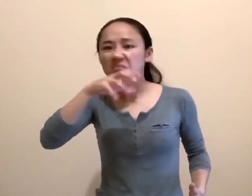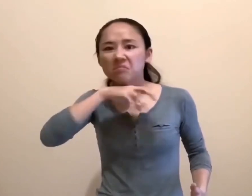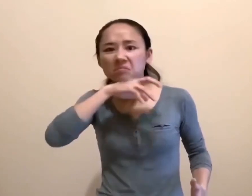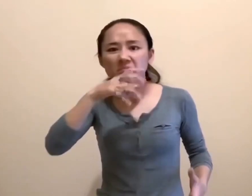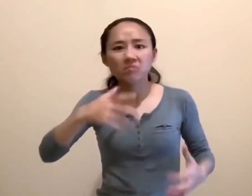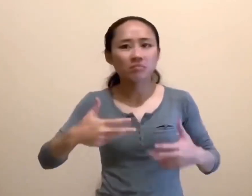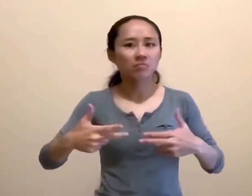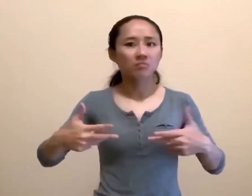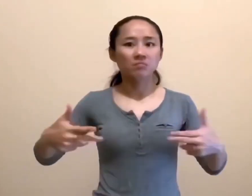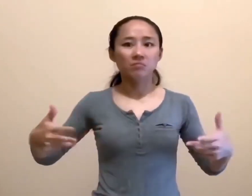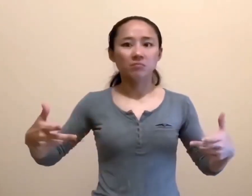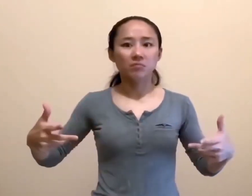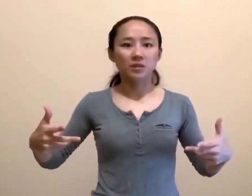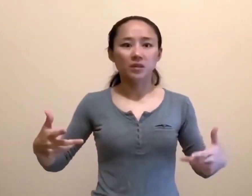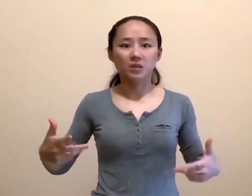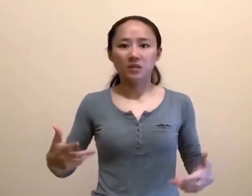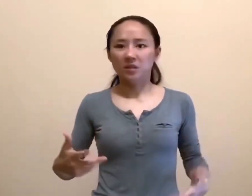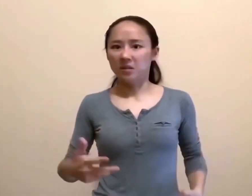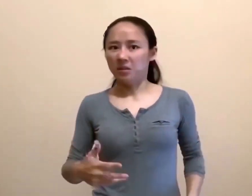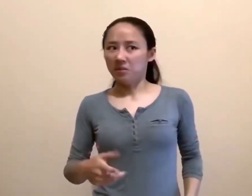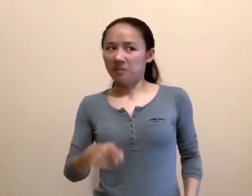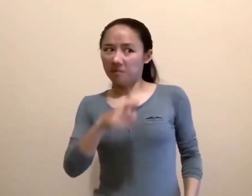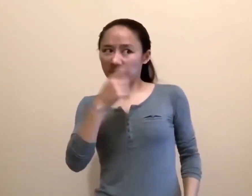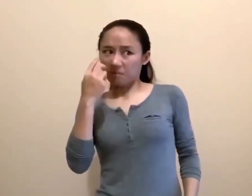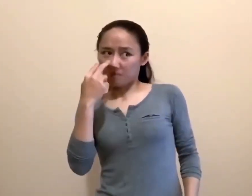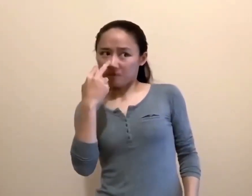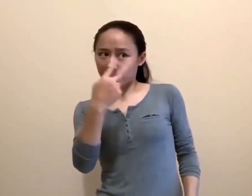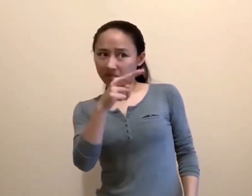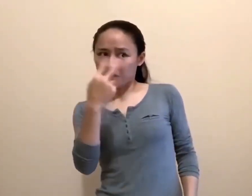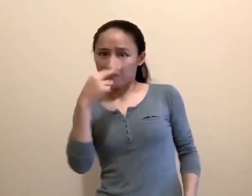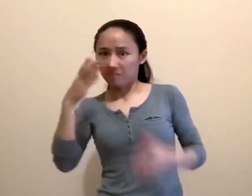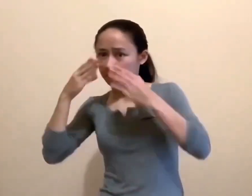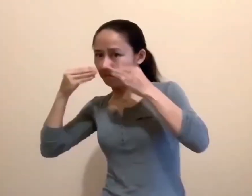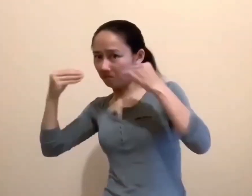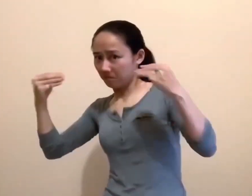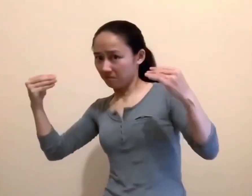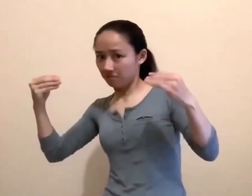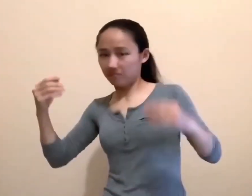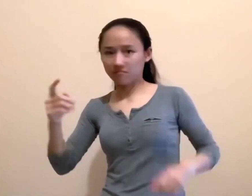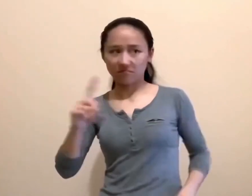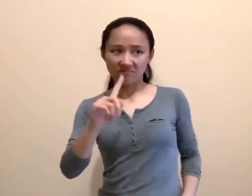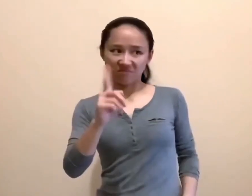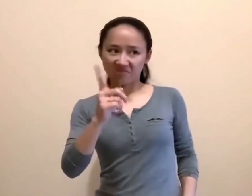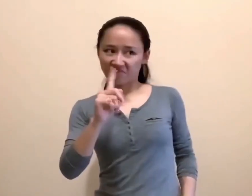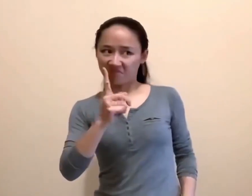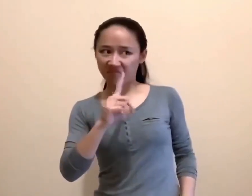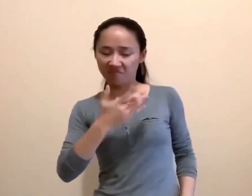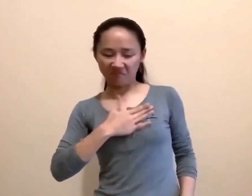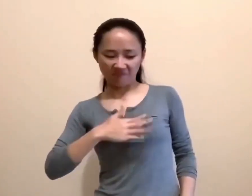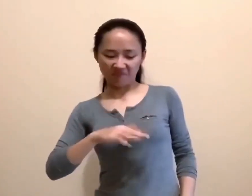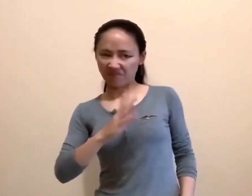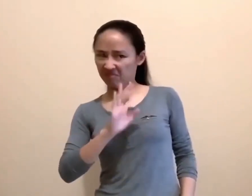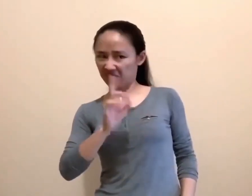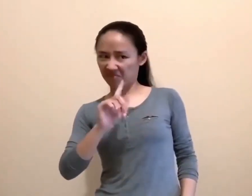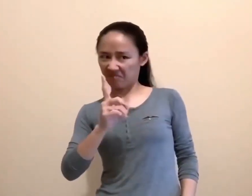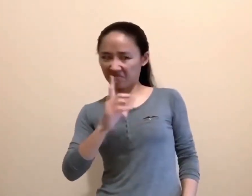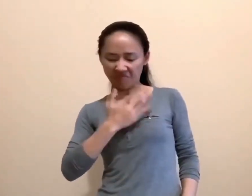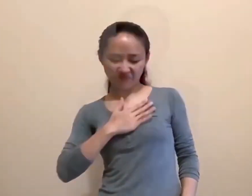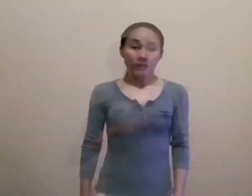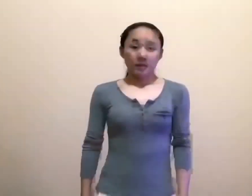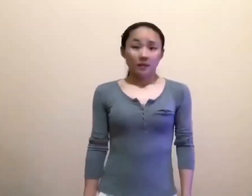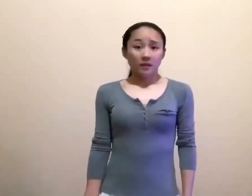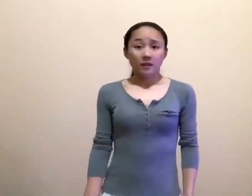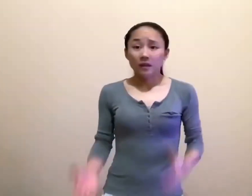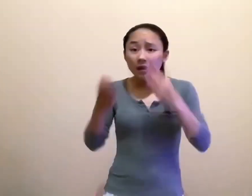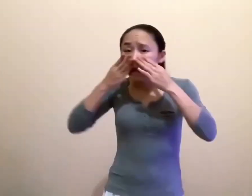Então, os animais não gostavam da raposa. Eles a viam como uma raposa